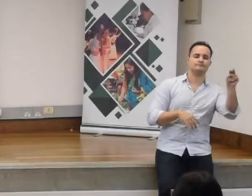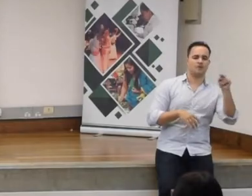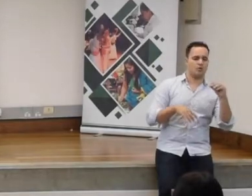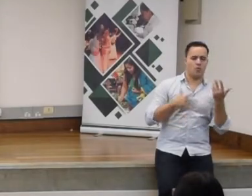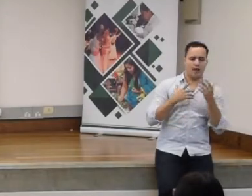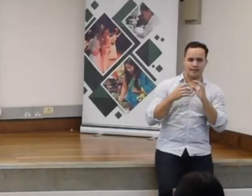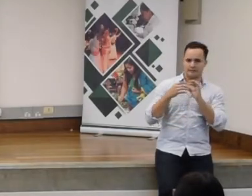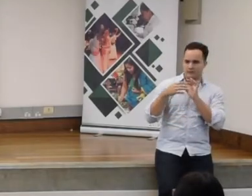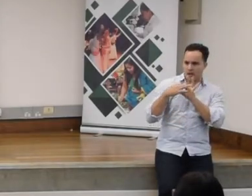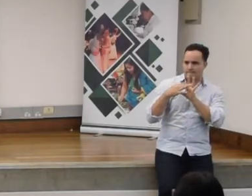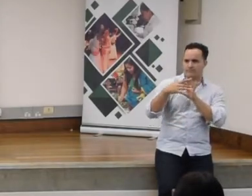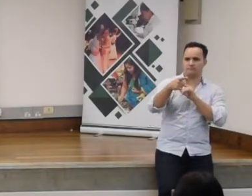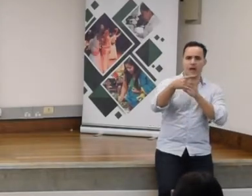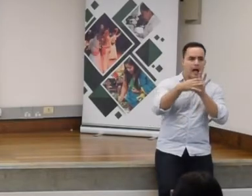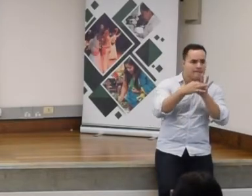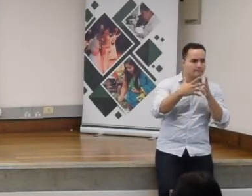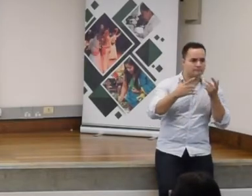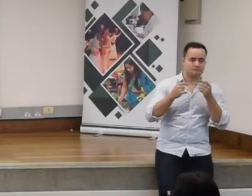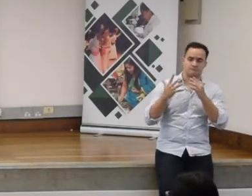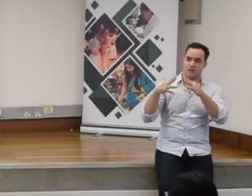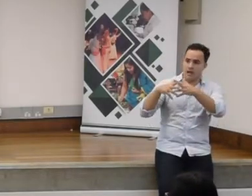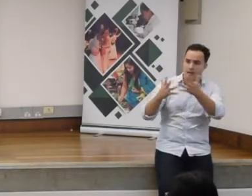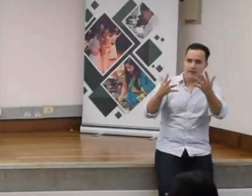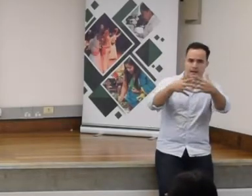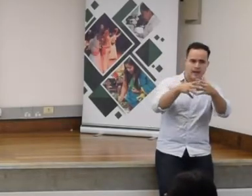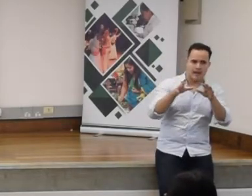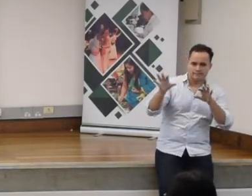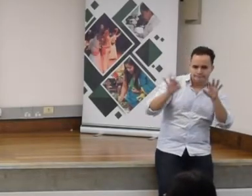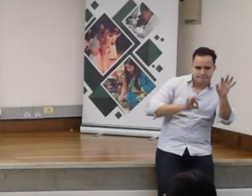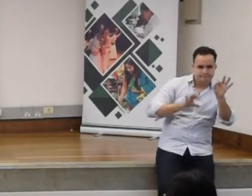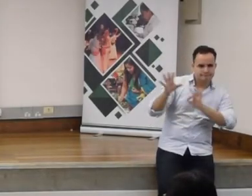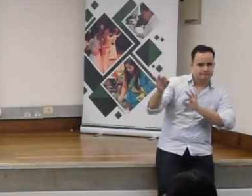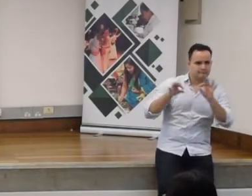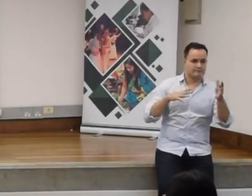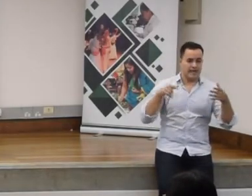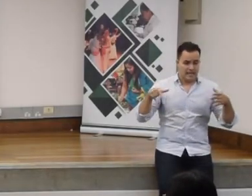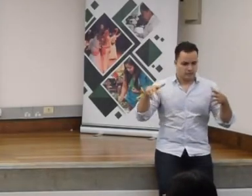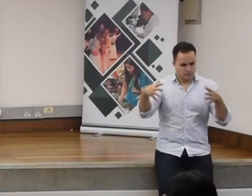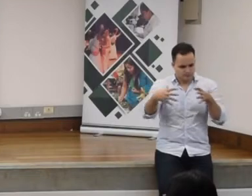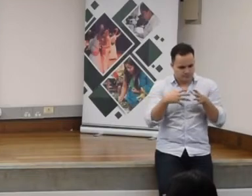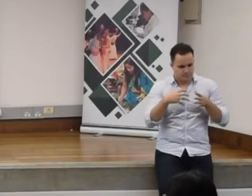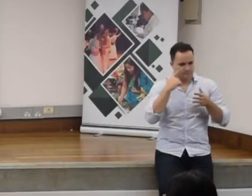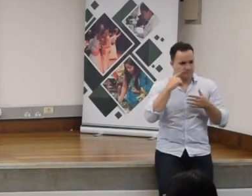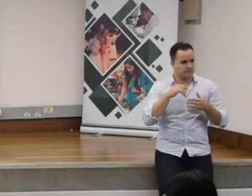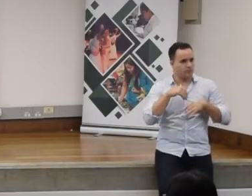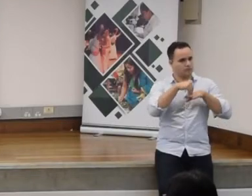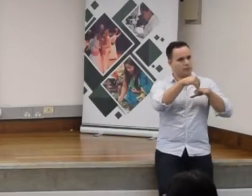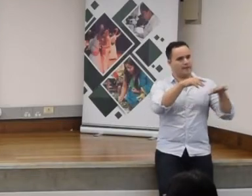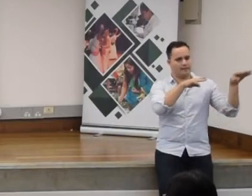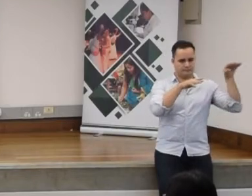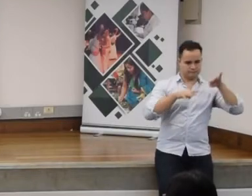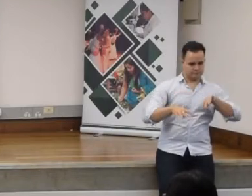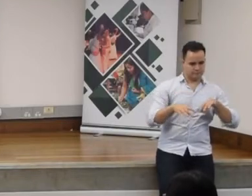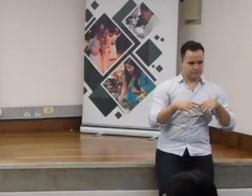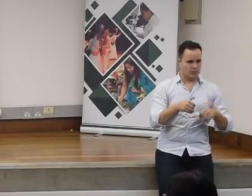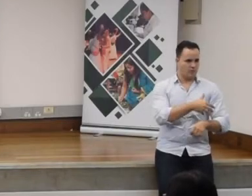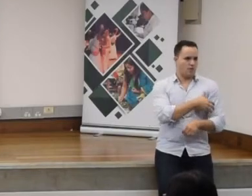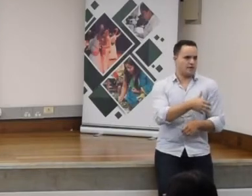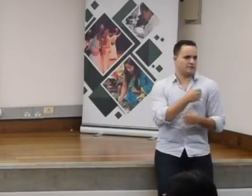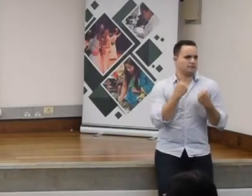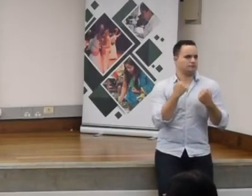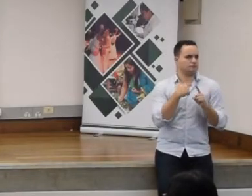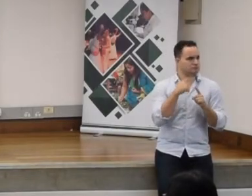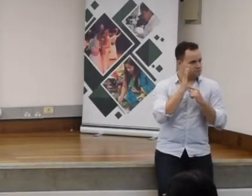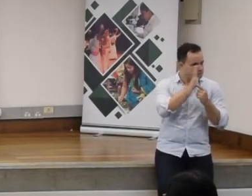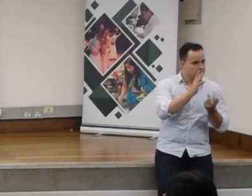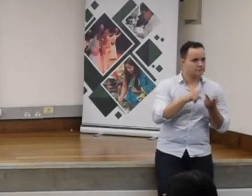las articulaciones, para derivar de allí una visibilización de unas fortalezas, de unas oportunidades que